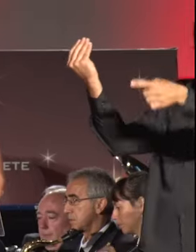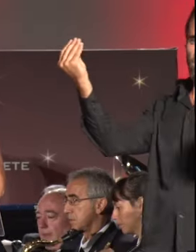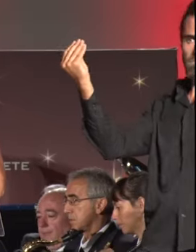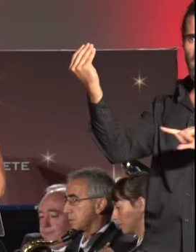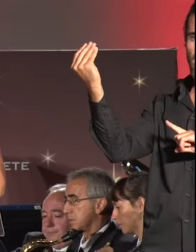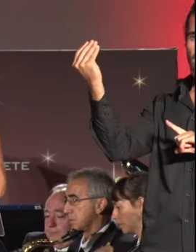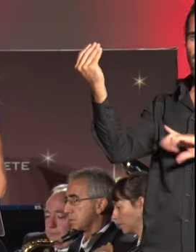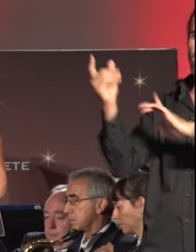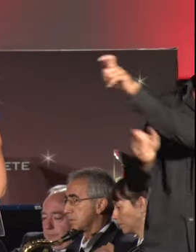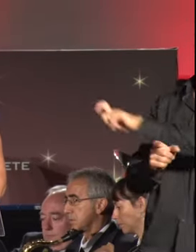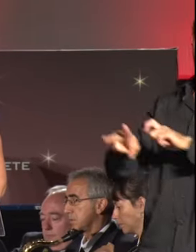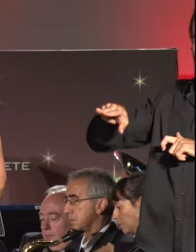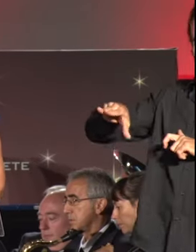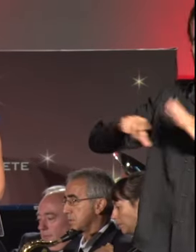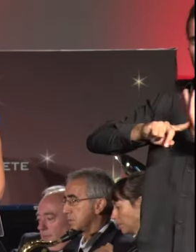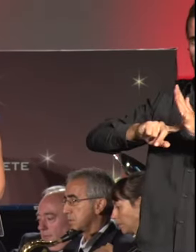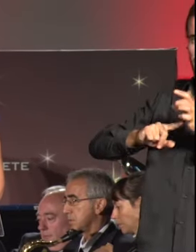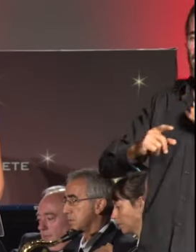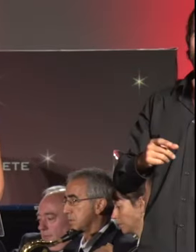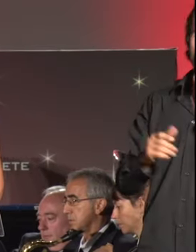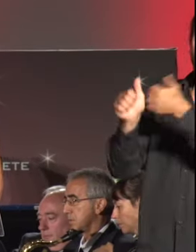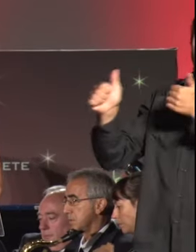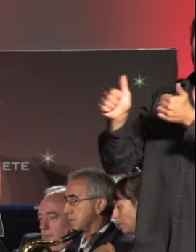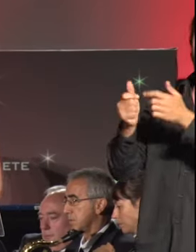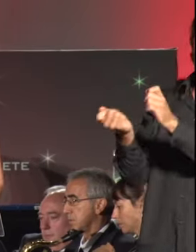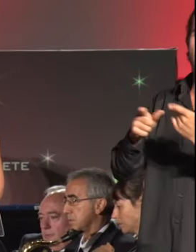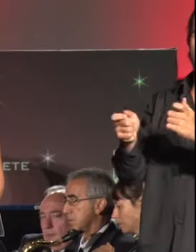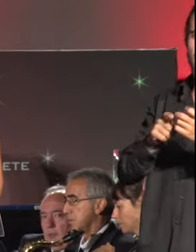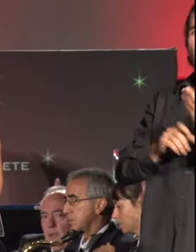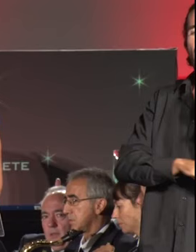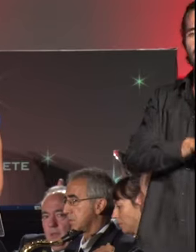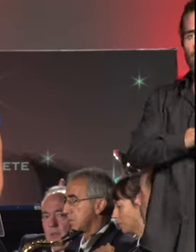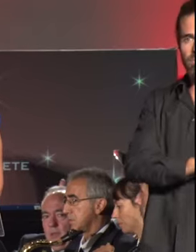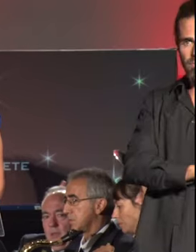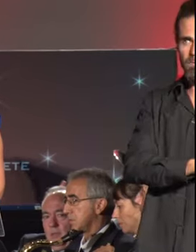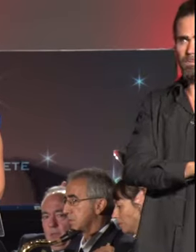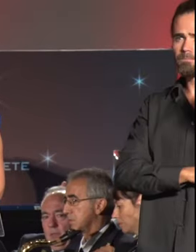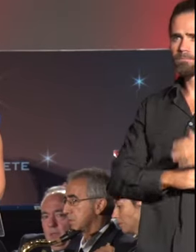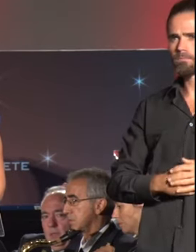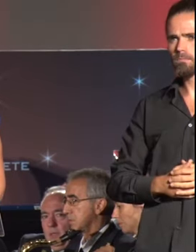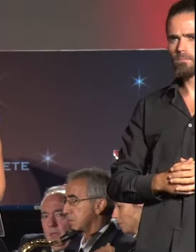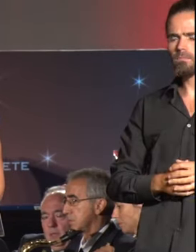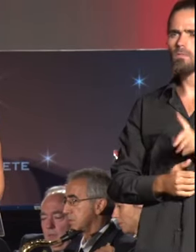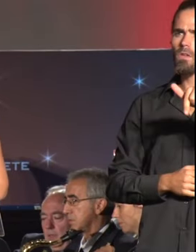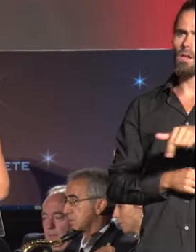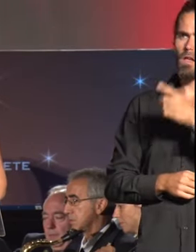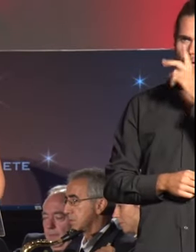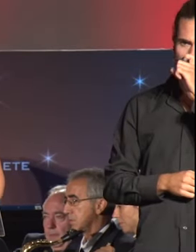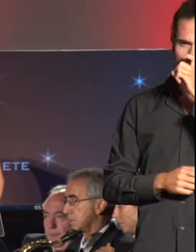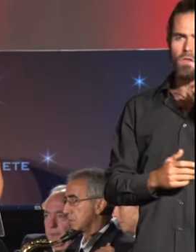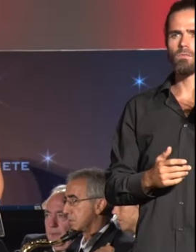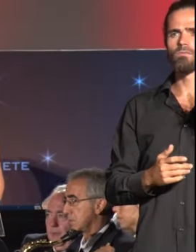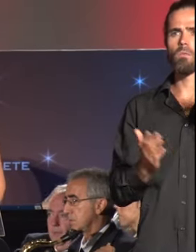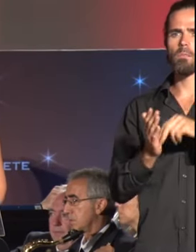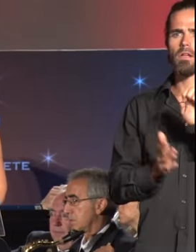los manchegos y manchegas de Albacete. Este 2014 se han presentado como candidatos 9 parejas y 5